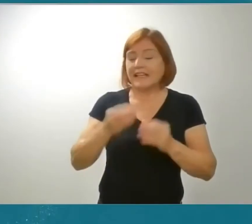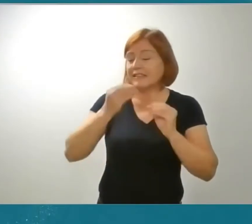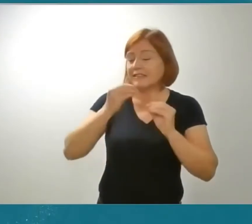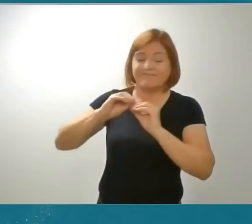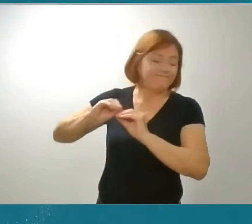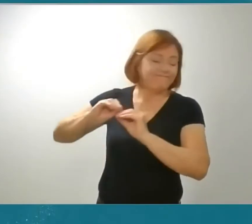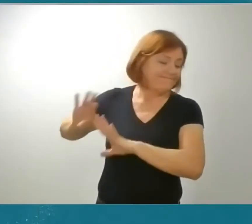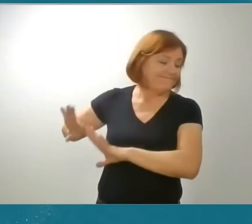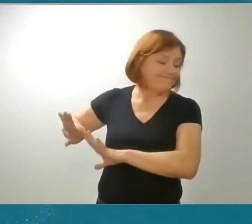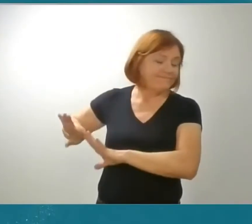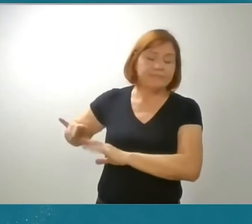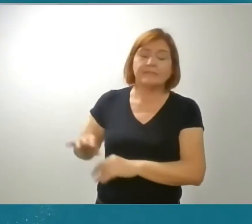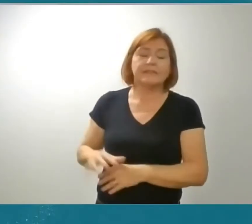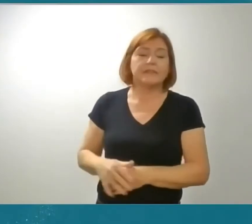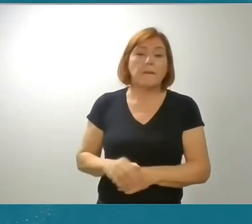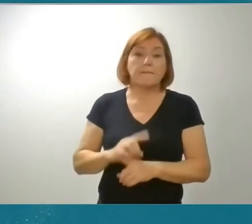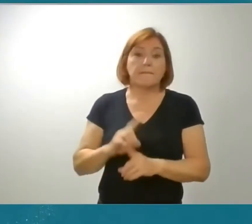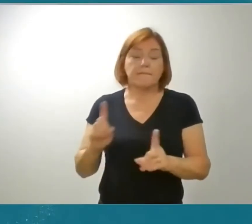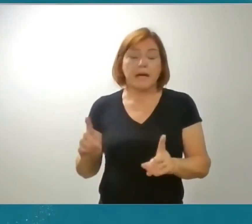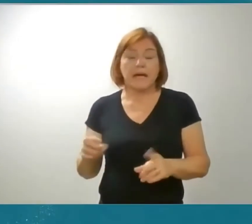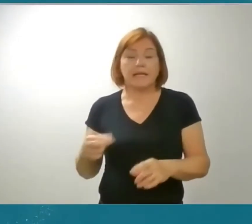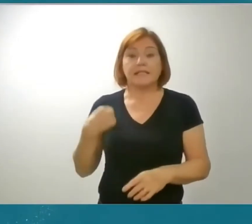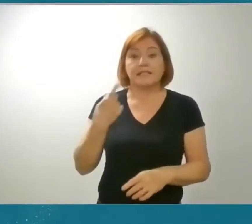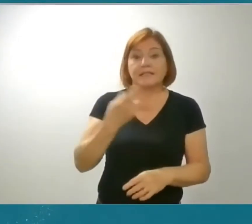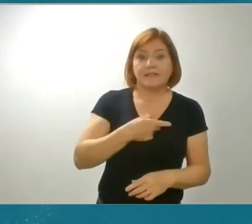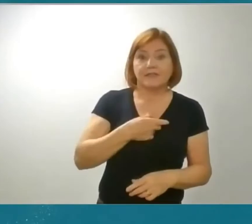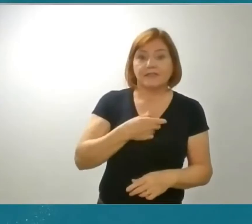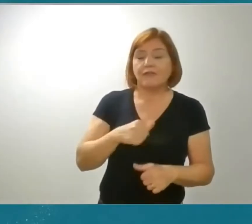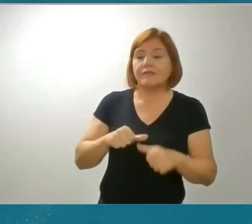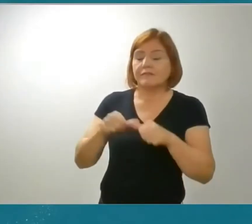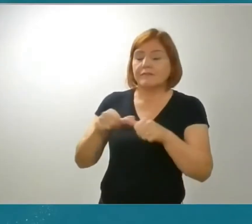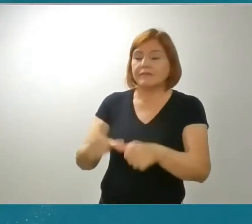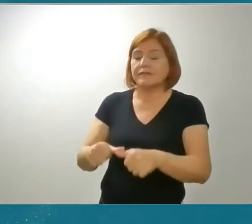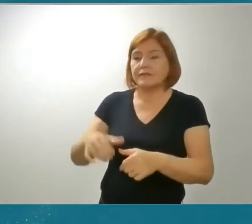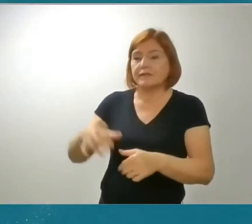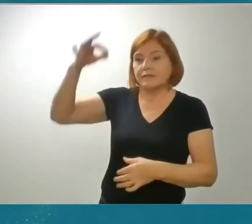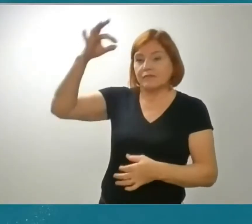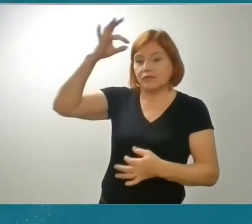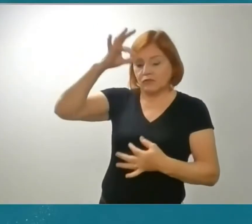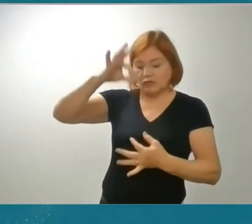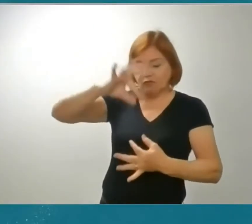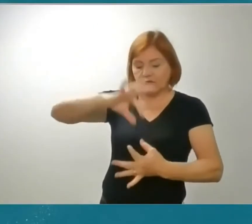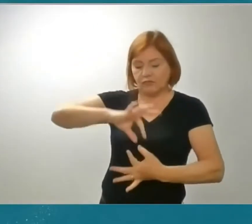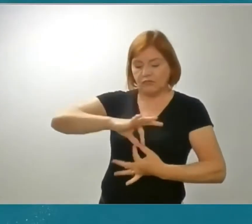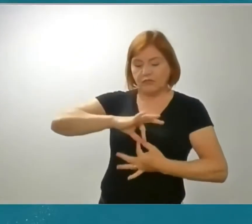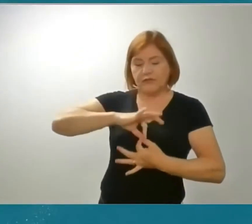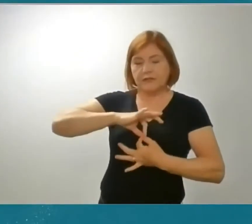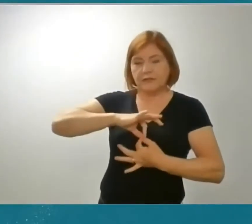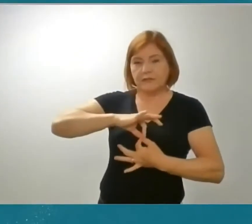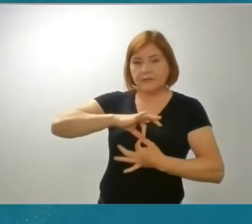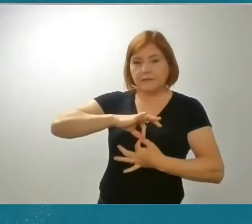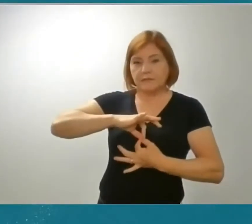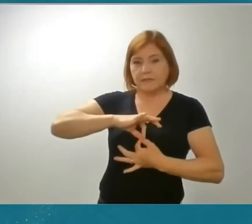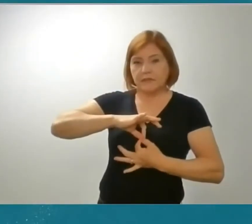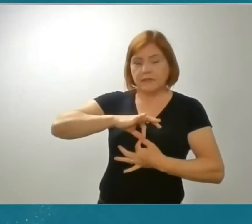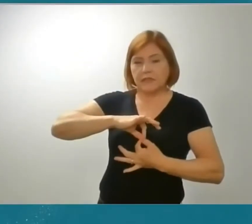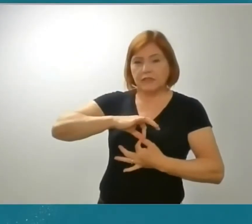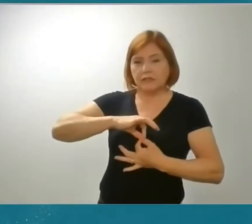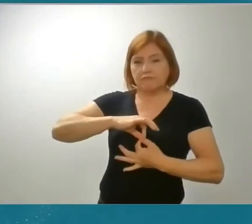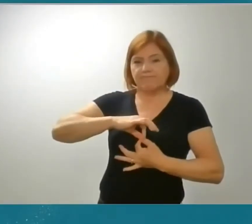ele se tornou o espírito que dá vida. O espírito, irmãos, em grego é a